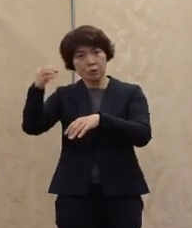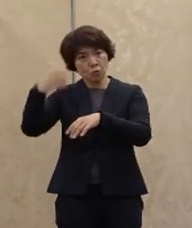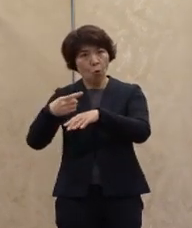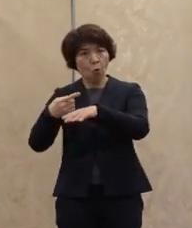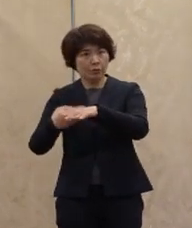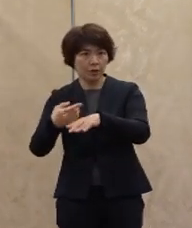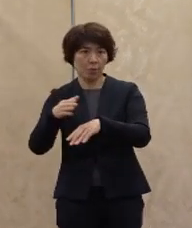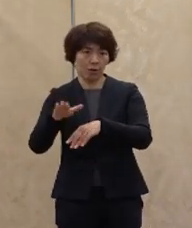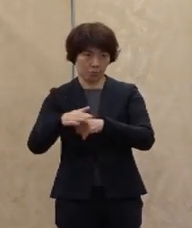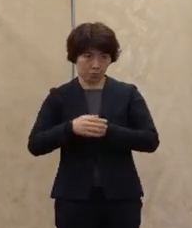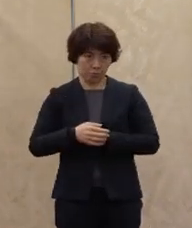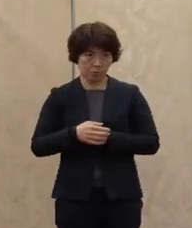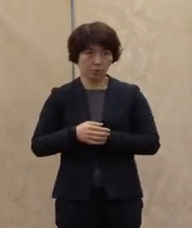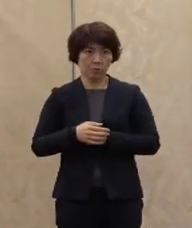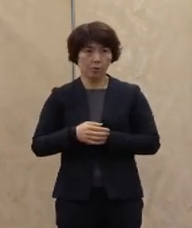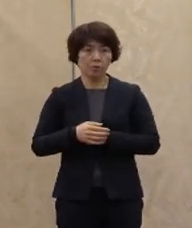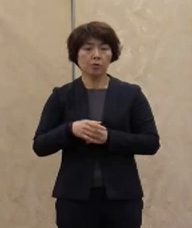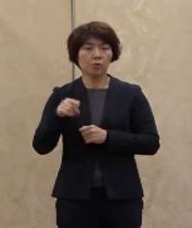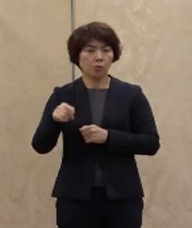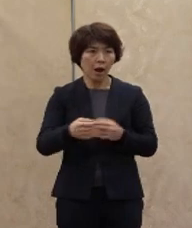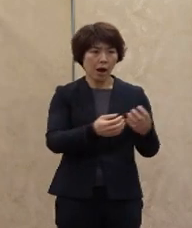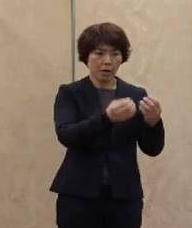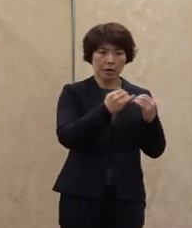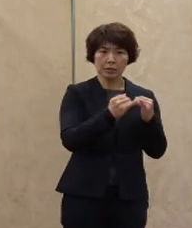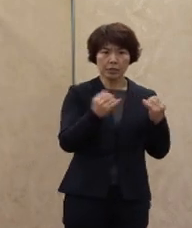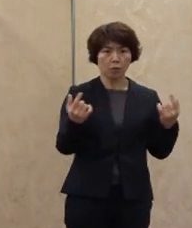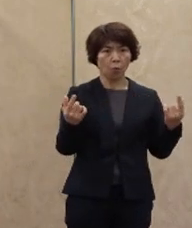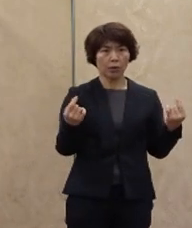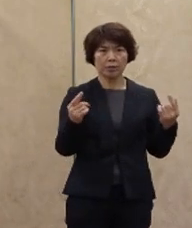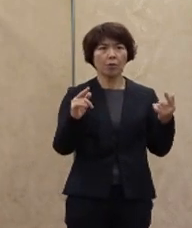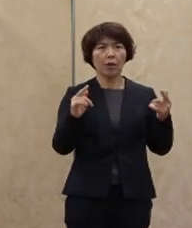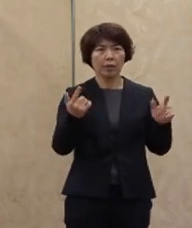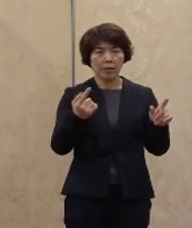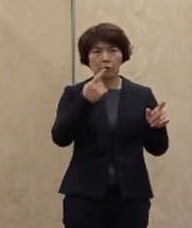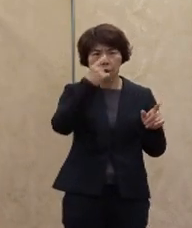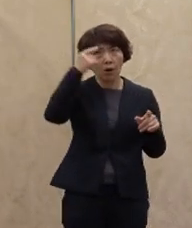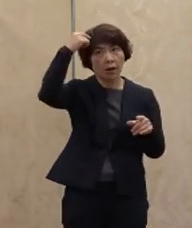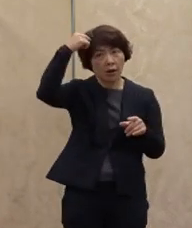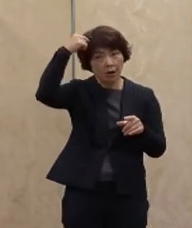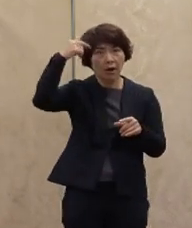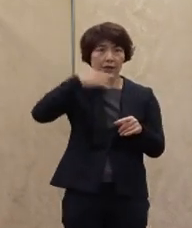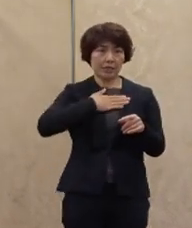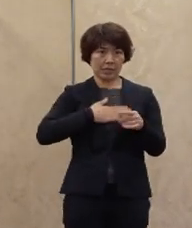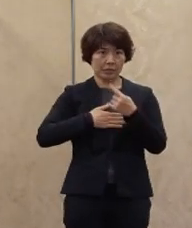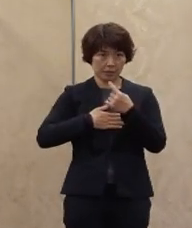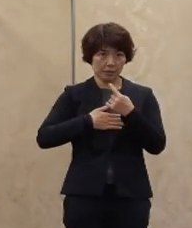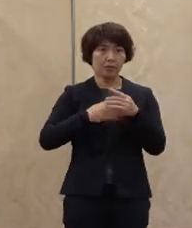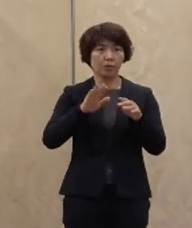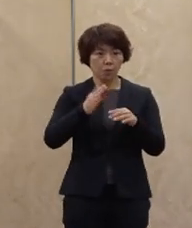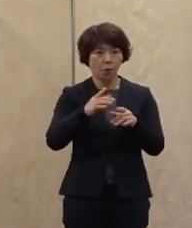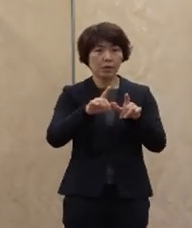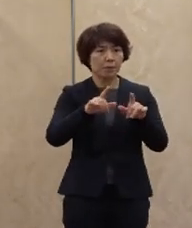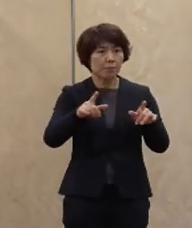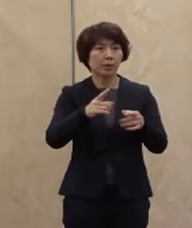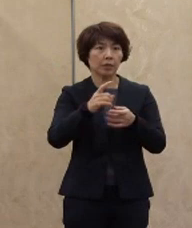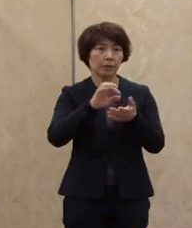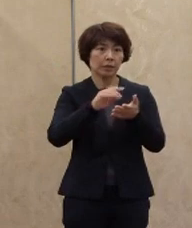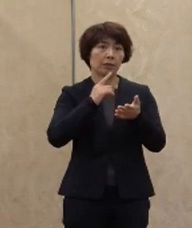性に出たのが陽性者であってイコール感染者ではないっていうのは僕の頭の中では十分理解してますが、まあ、一般用語で使うときにはそこは